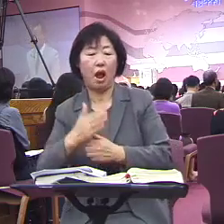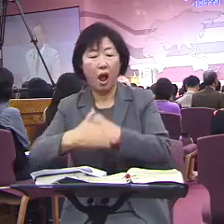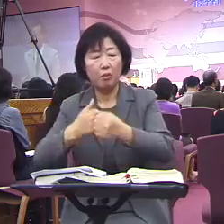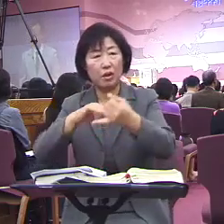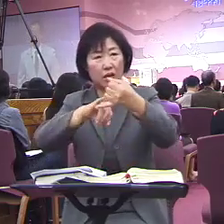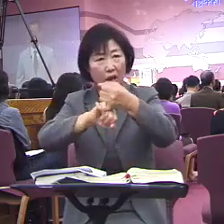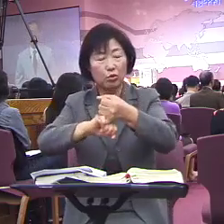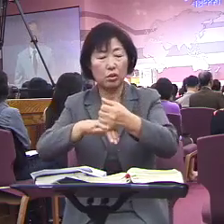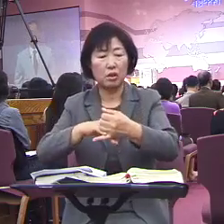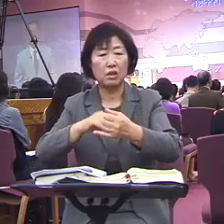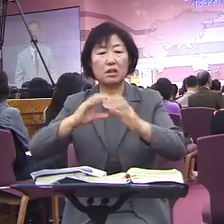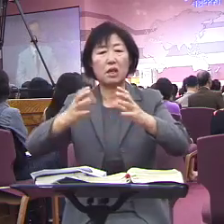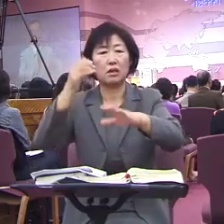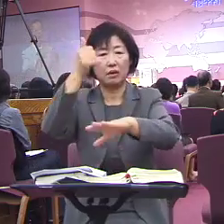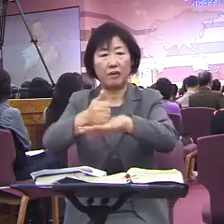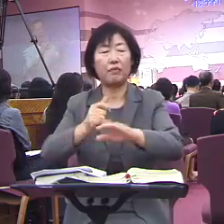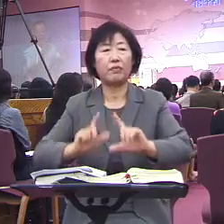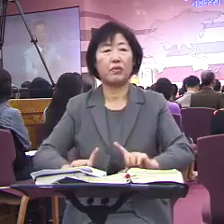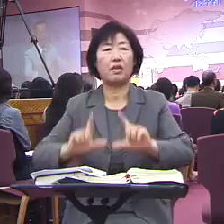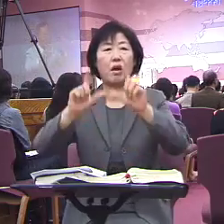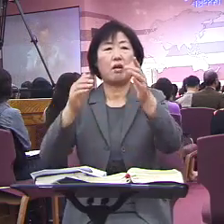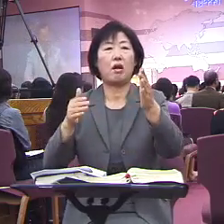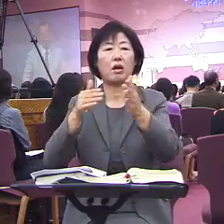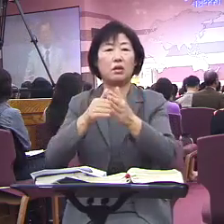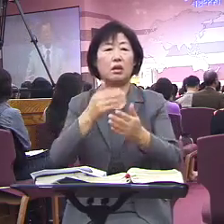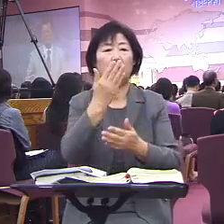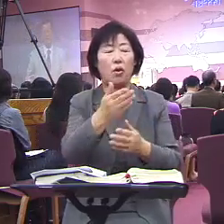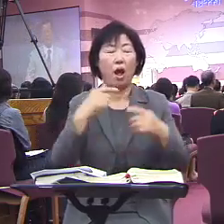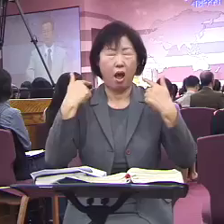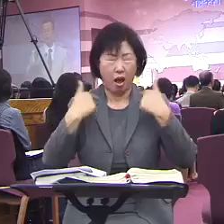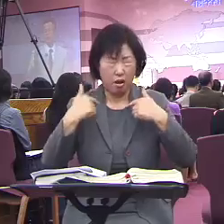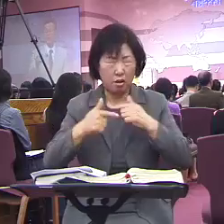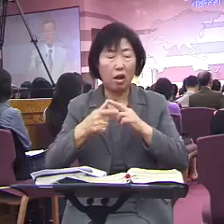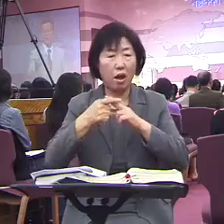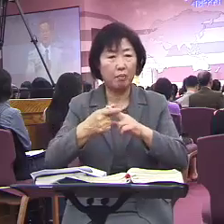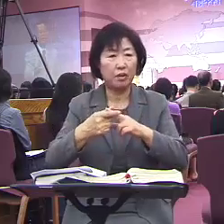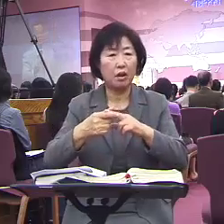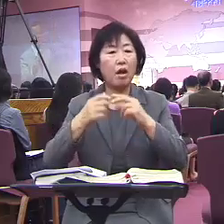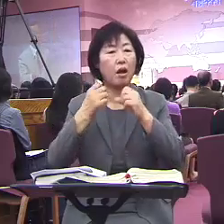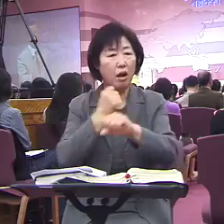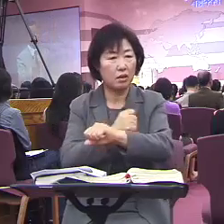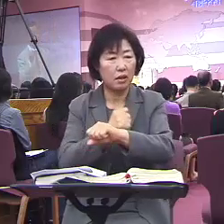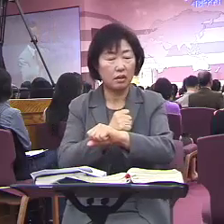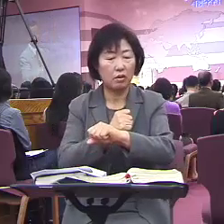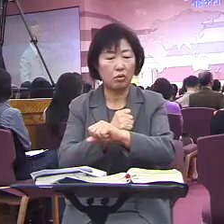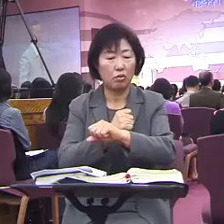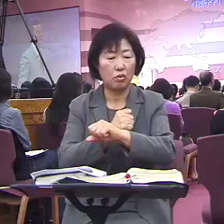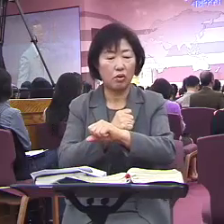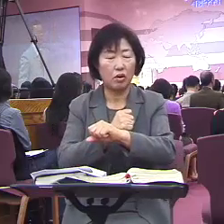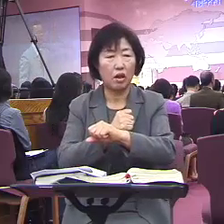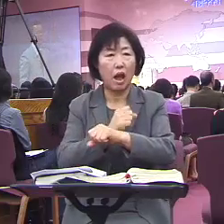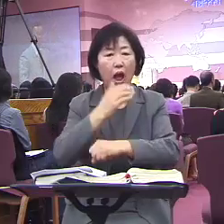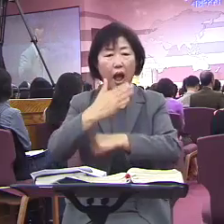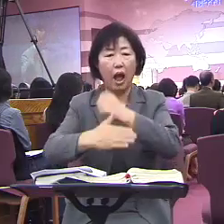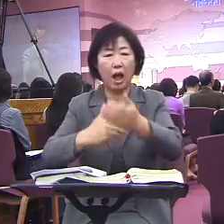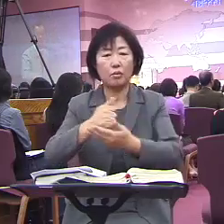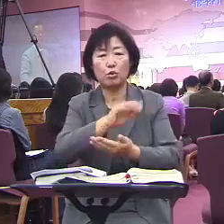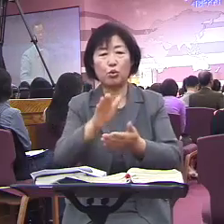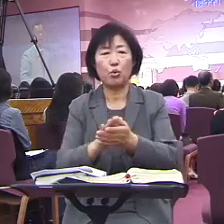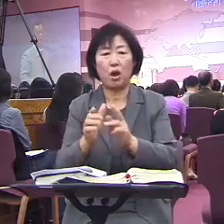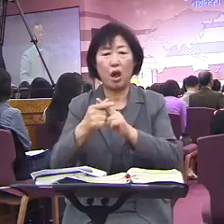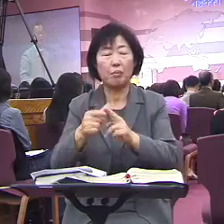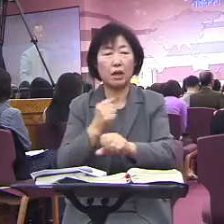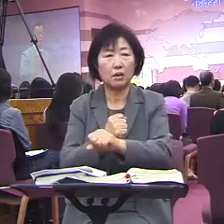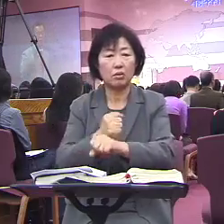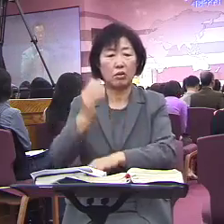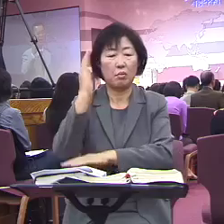내가 세상 끝날까지 너희와 함께 하리라. 항상 함께 하리라. 항상 함께 하시겠다는 임마누엘의 축복이 있고, 하나님의 말씀이